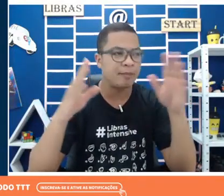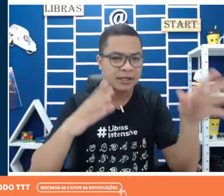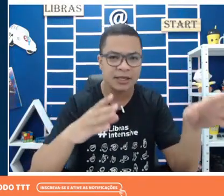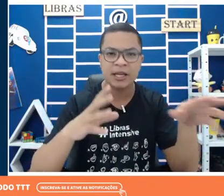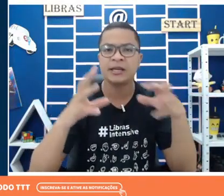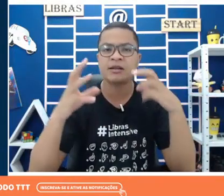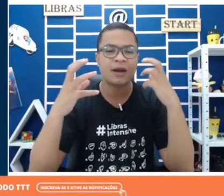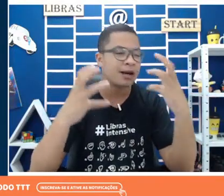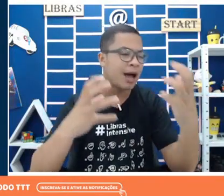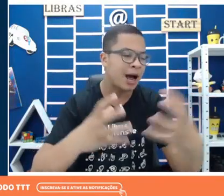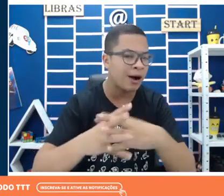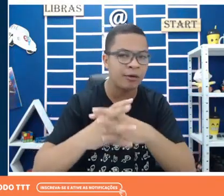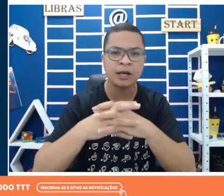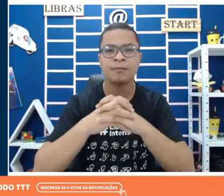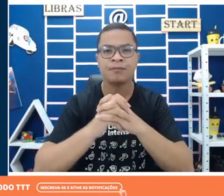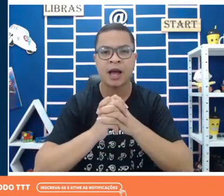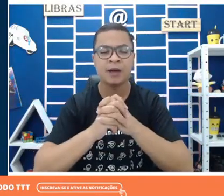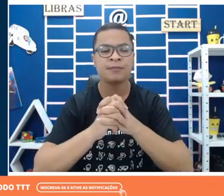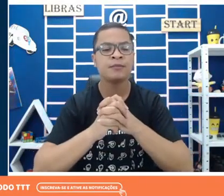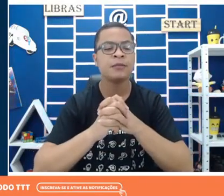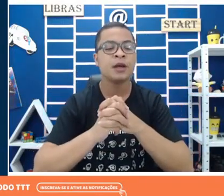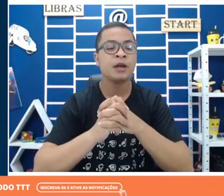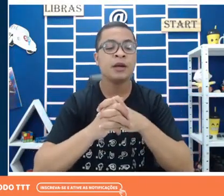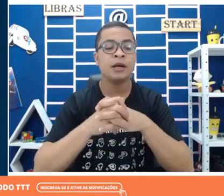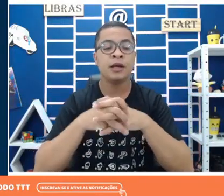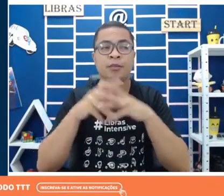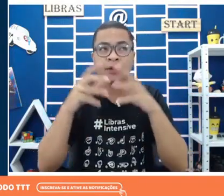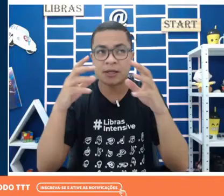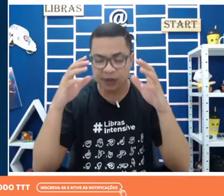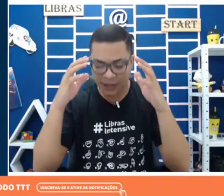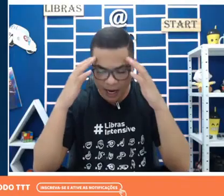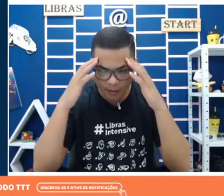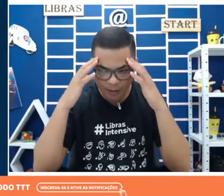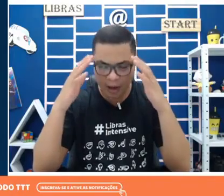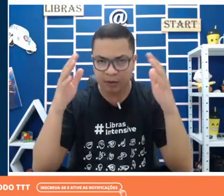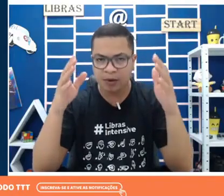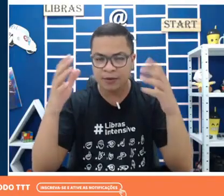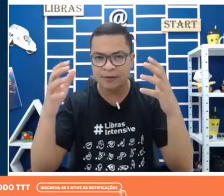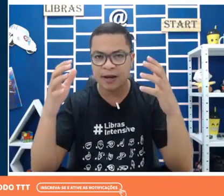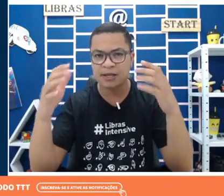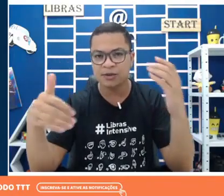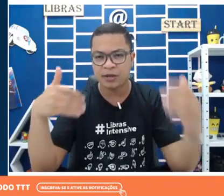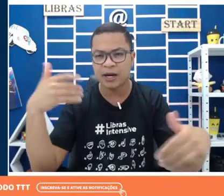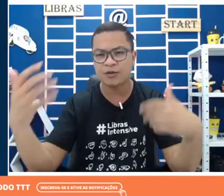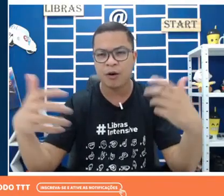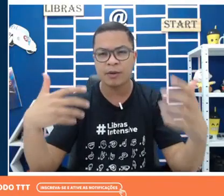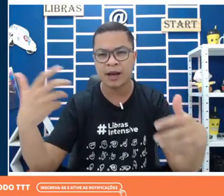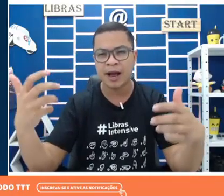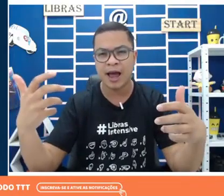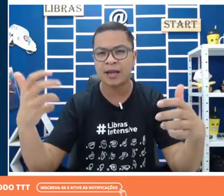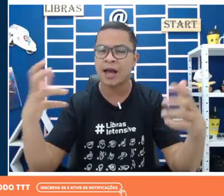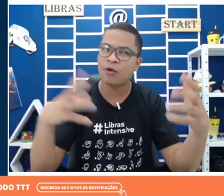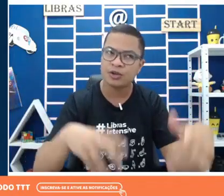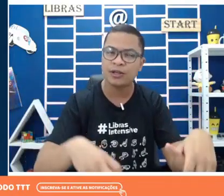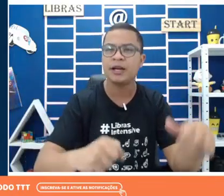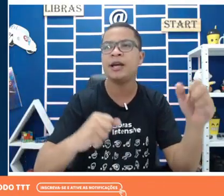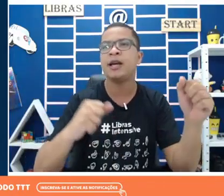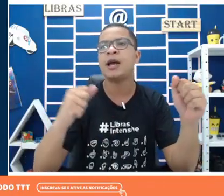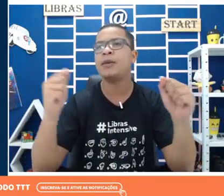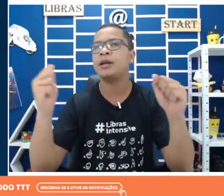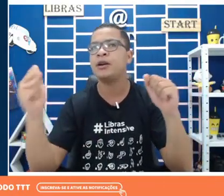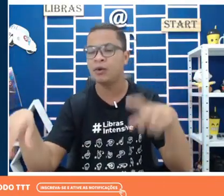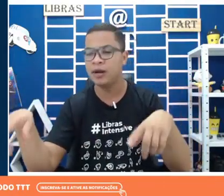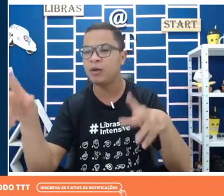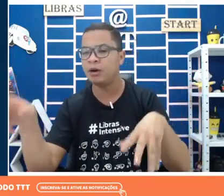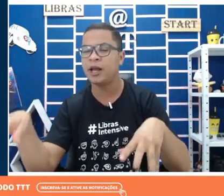não lembrar, pesquisa, vai lá na aula, tá? E porque seu cérebro, quando você faz isso, treina de forma intercalada, hoje eu